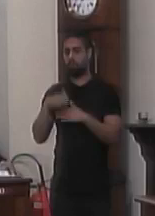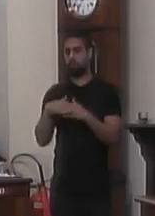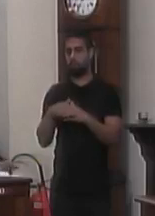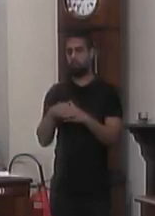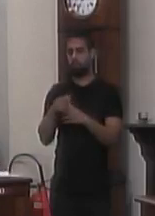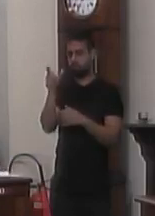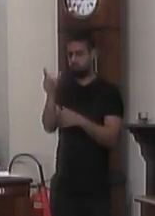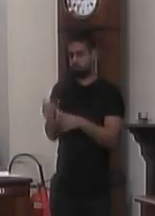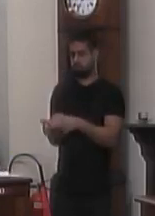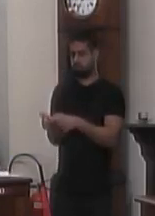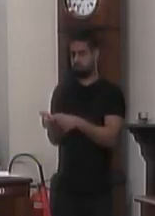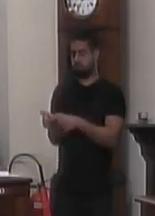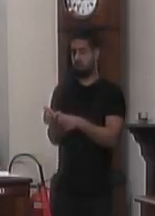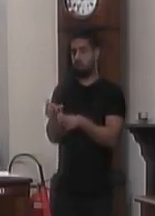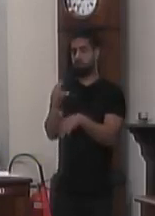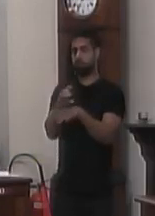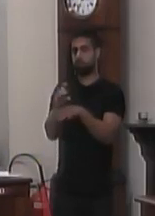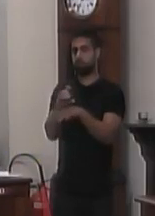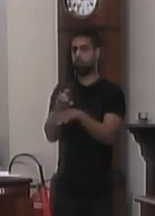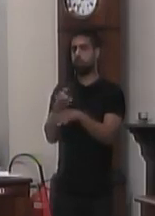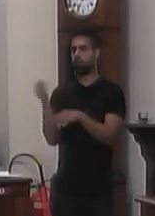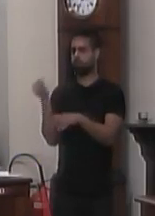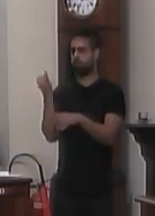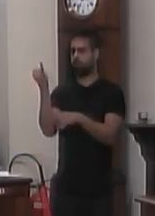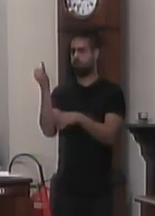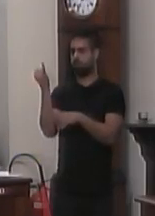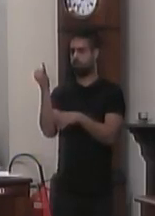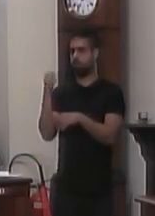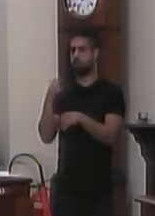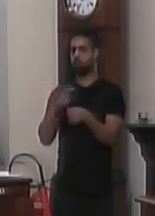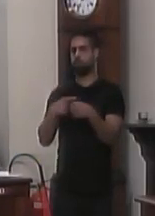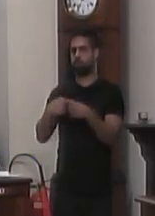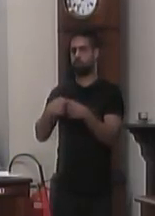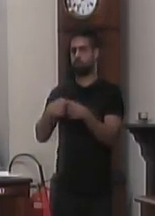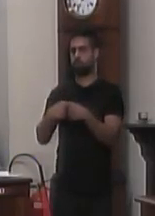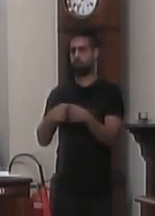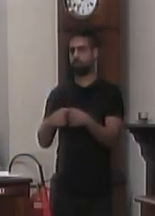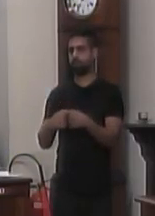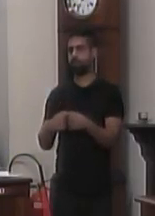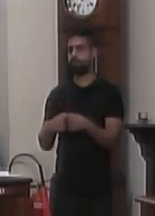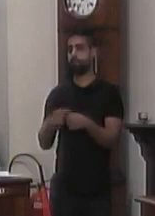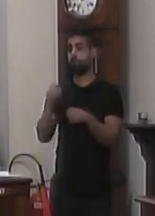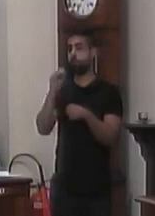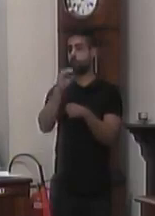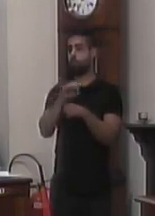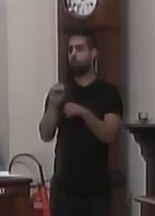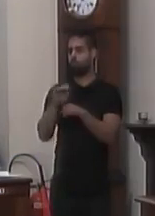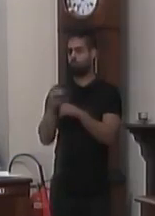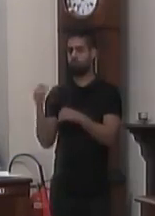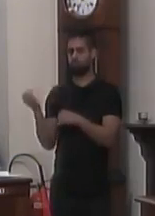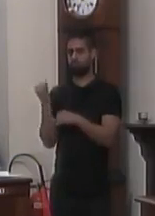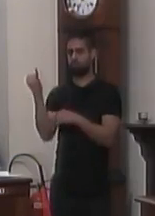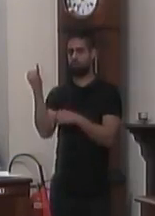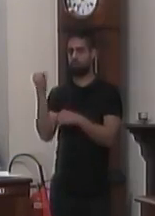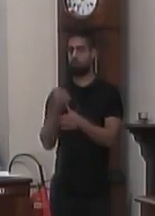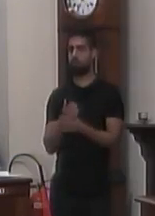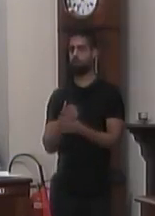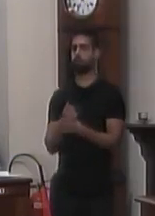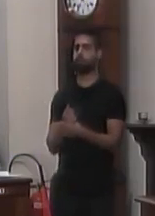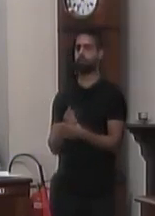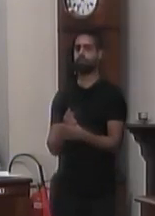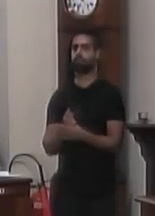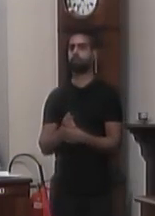servidor público de grande valia para o município. Então, o concurso público é extremamente importante.